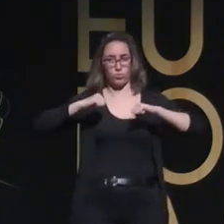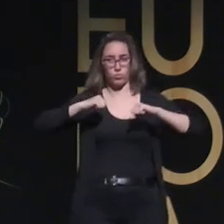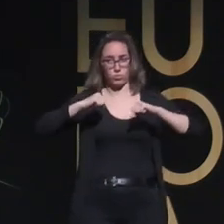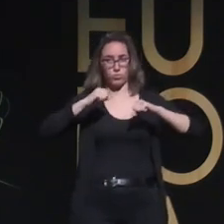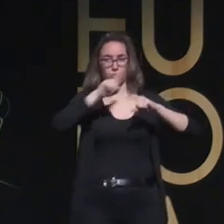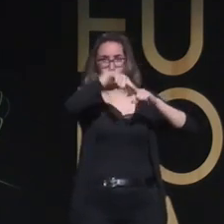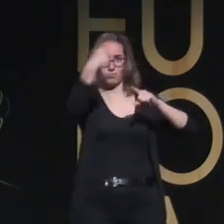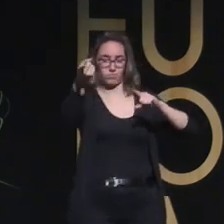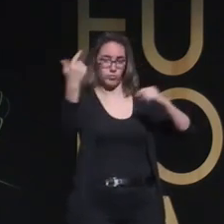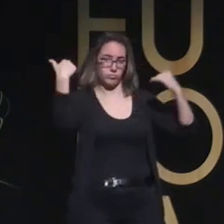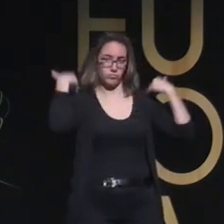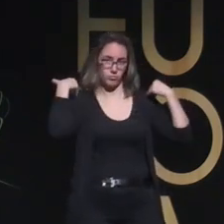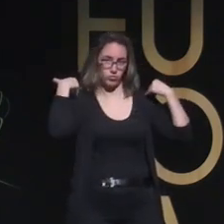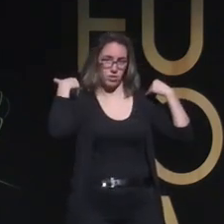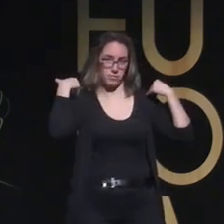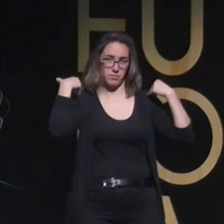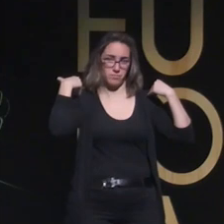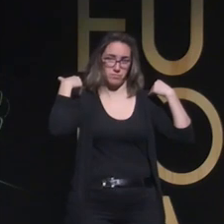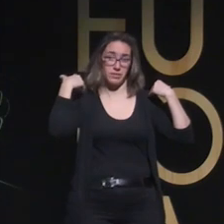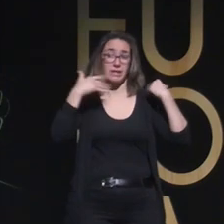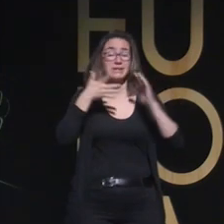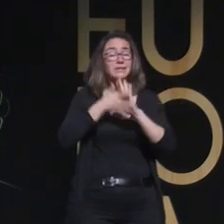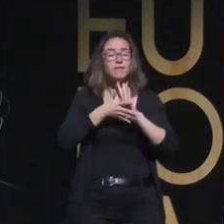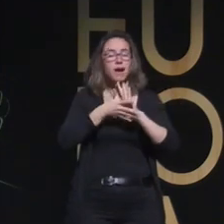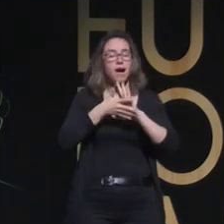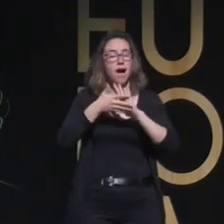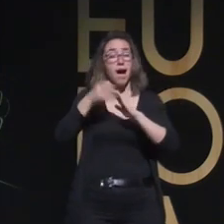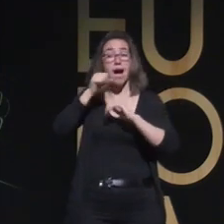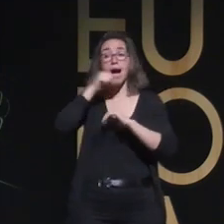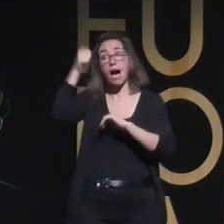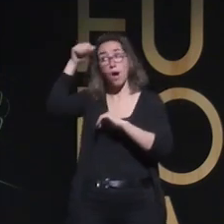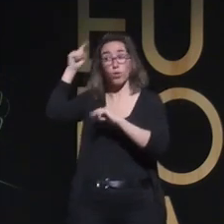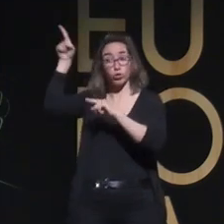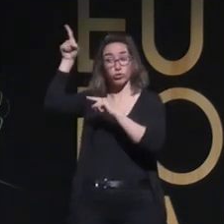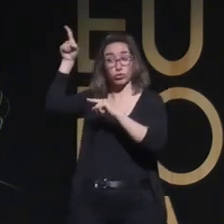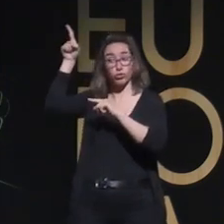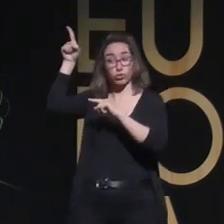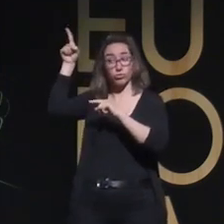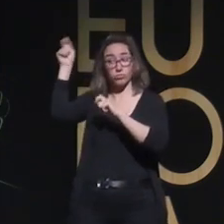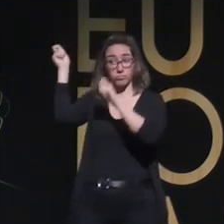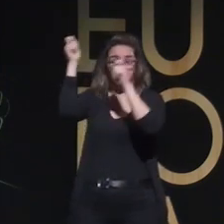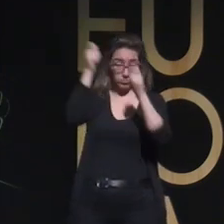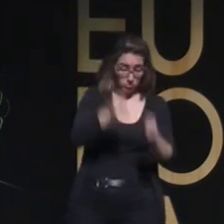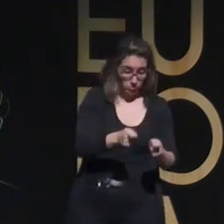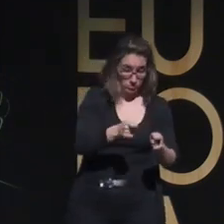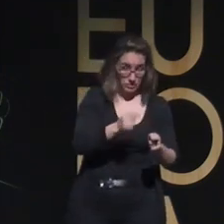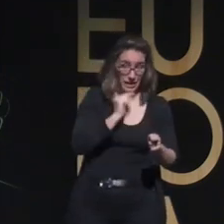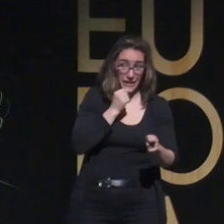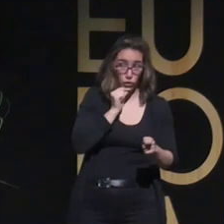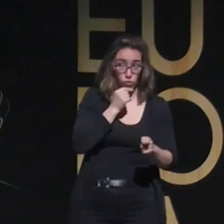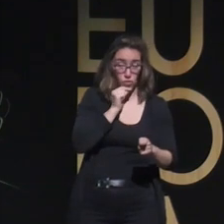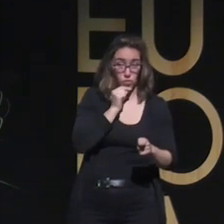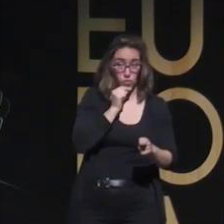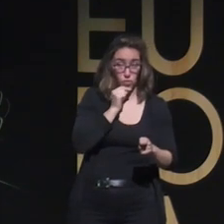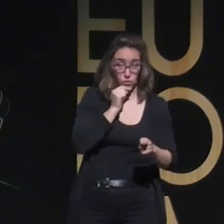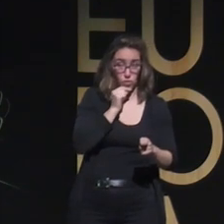¿Me explico? Entonces esos abuelos están sujetando sobre sus hombros a ese nieto que